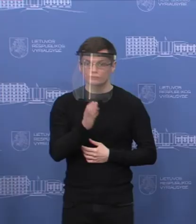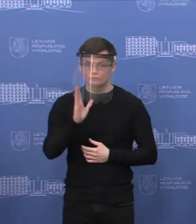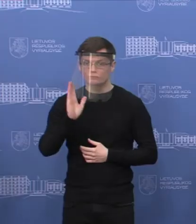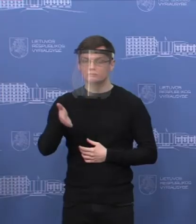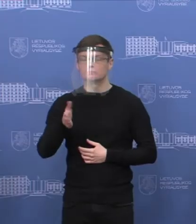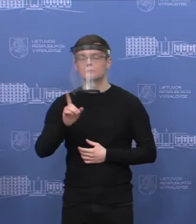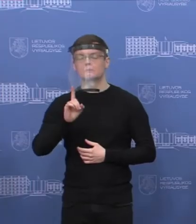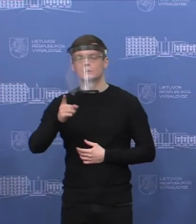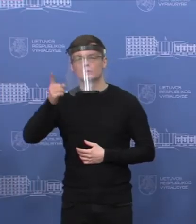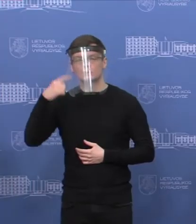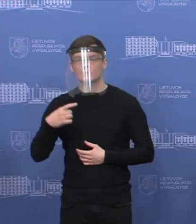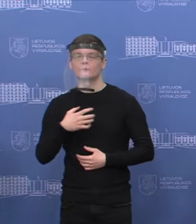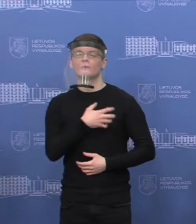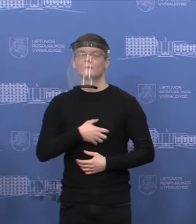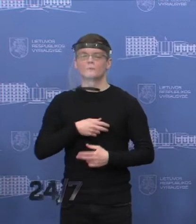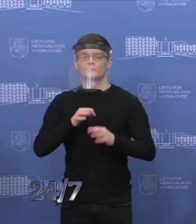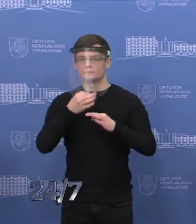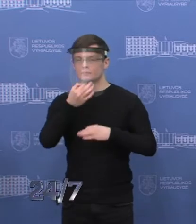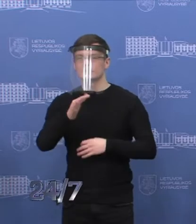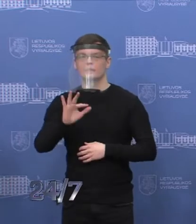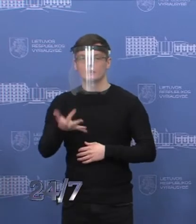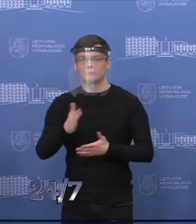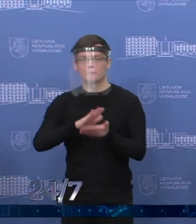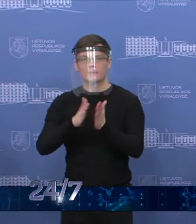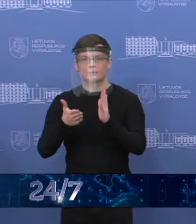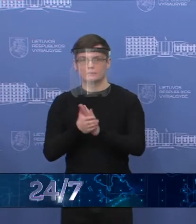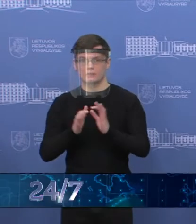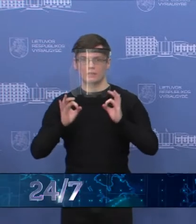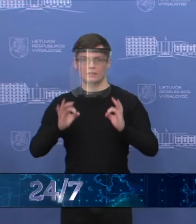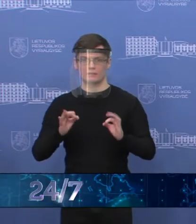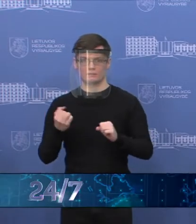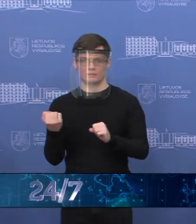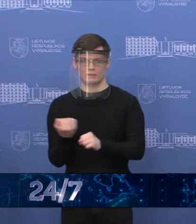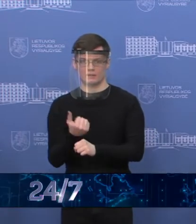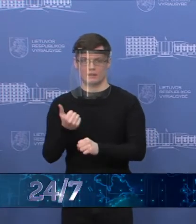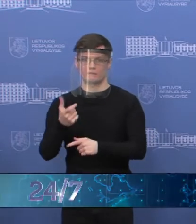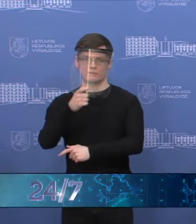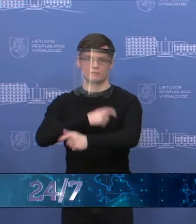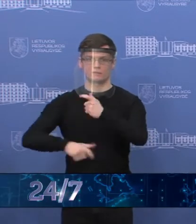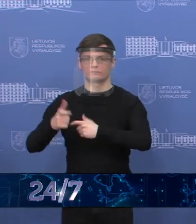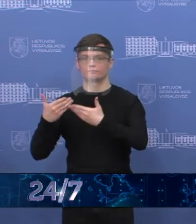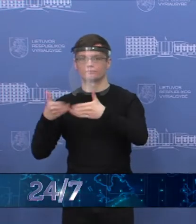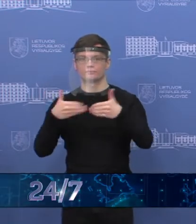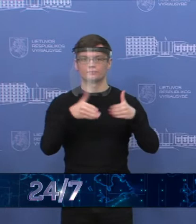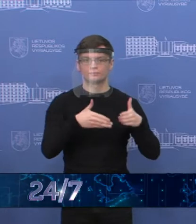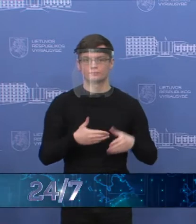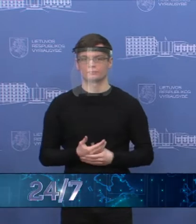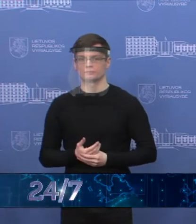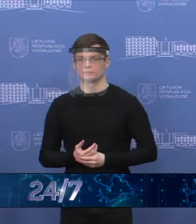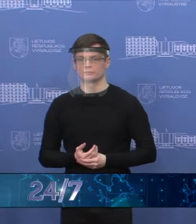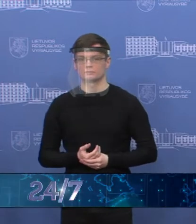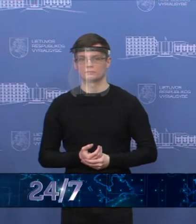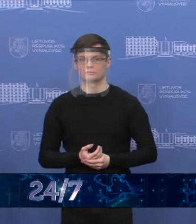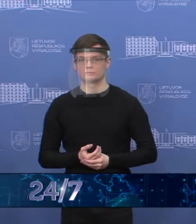vykti. Labai atidžiai turime šiuo metu pasirengti darželių atsidarymui ir tai labai svarbus